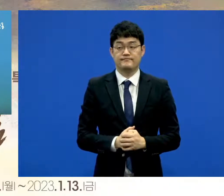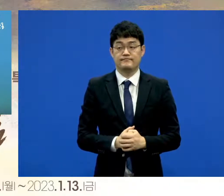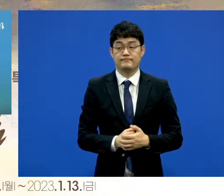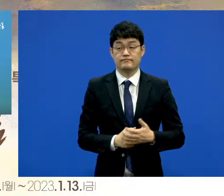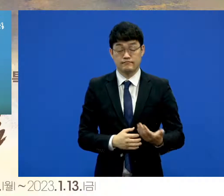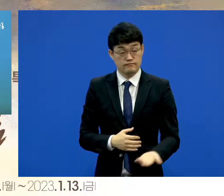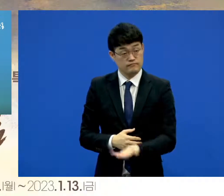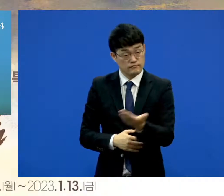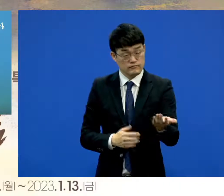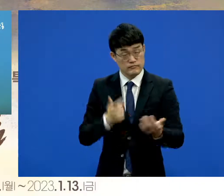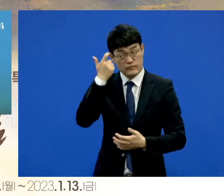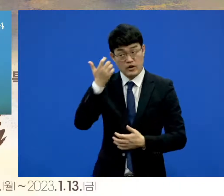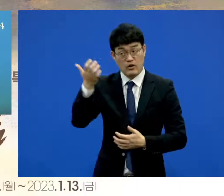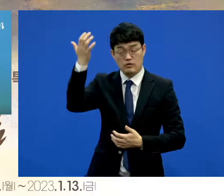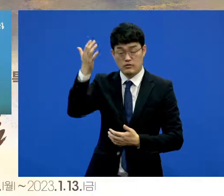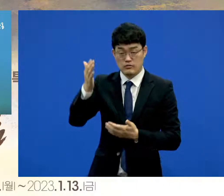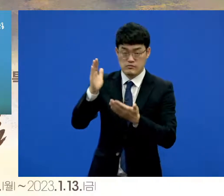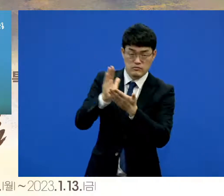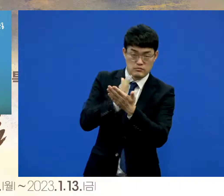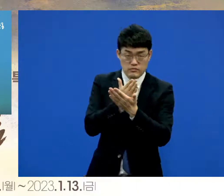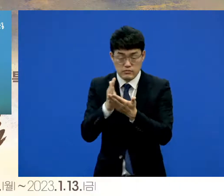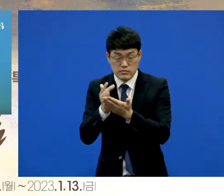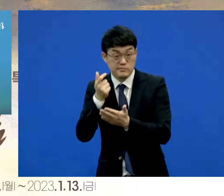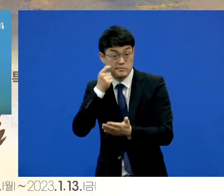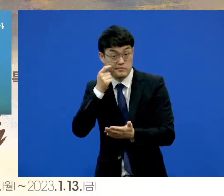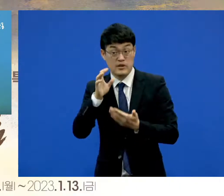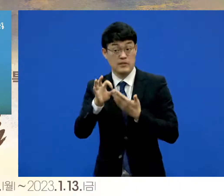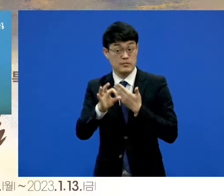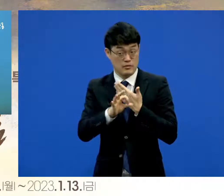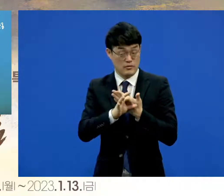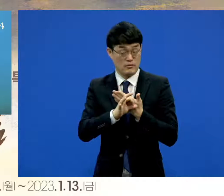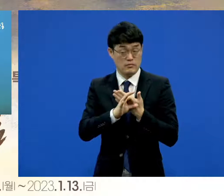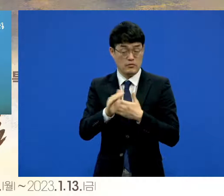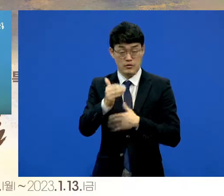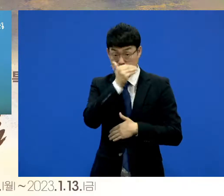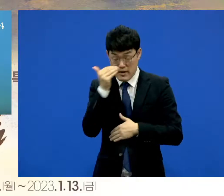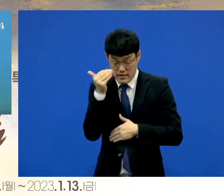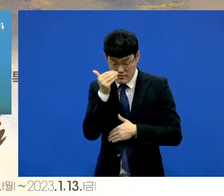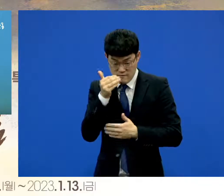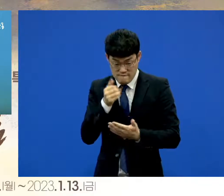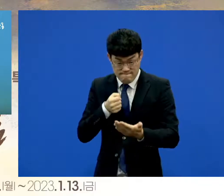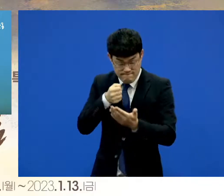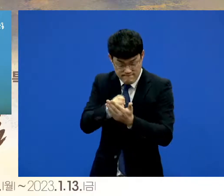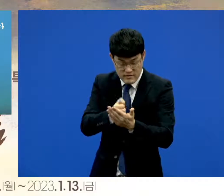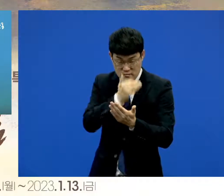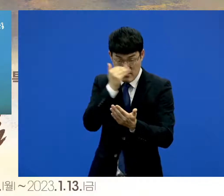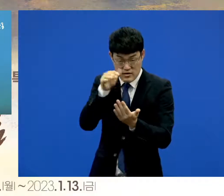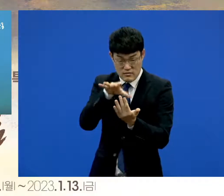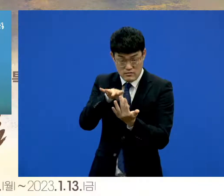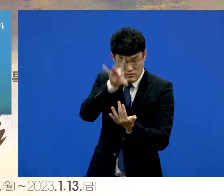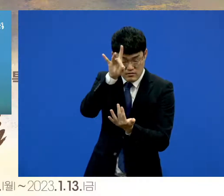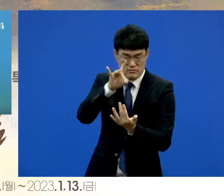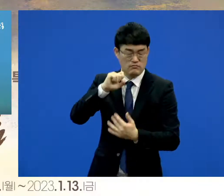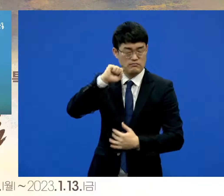분별력이 없으면 합당한 선택과 결정을 하기 어렵습니다. 탕자는 아직 분별력이 많이 떨어져 있습니다.